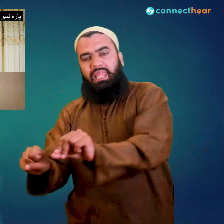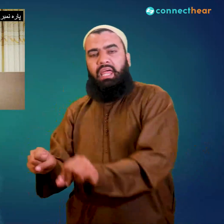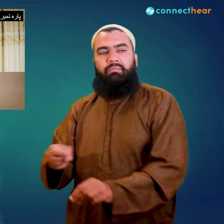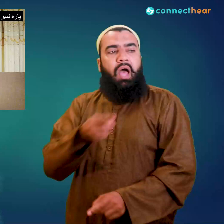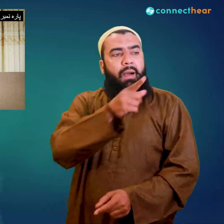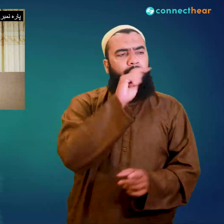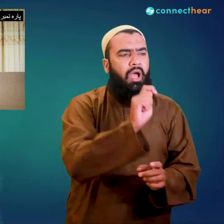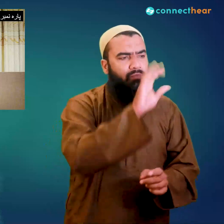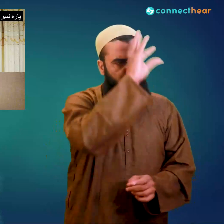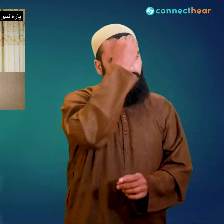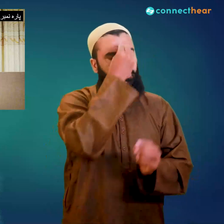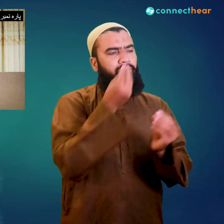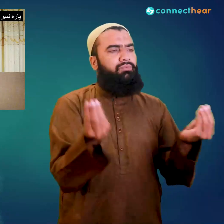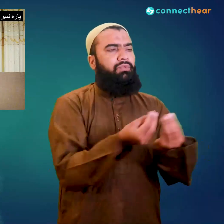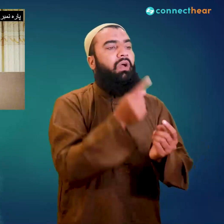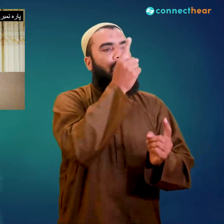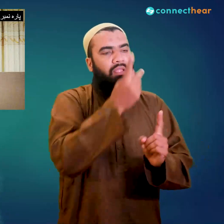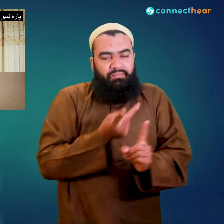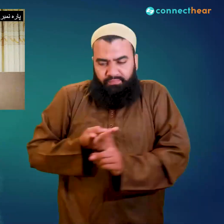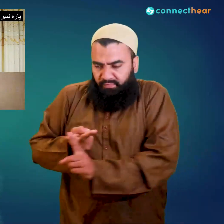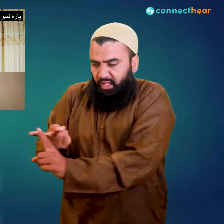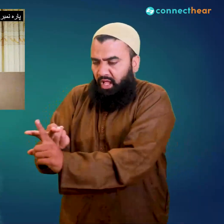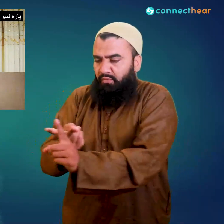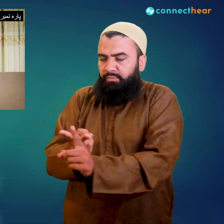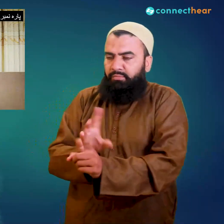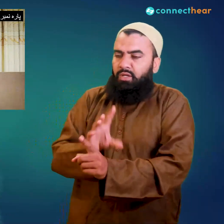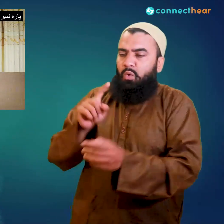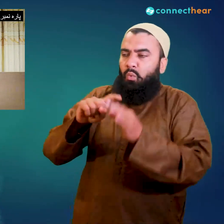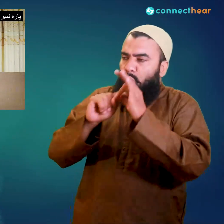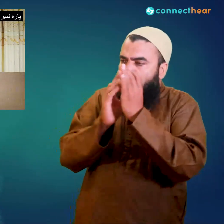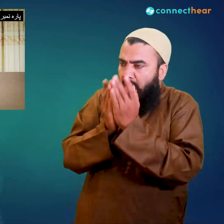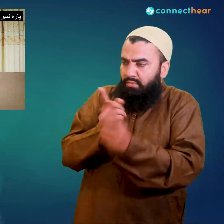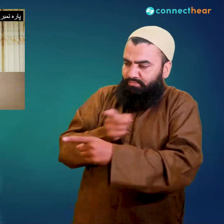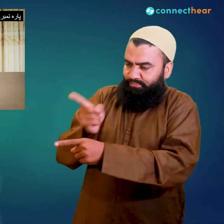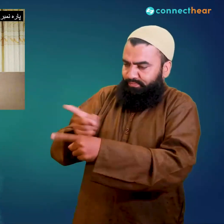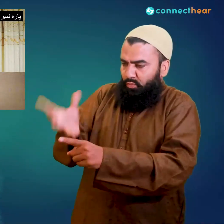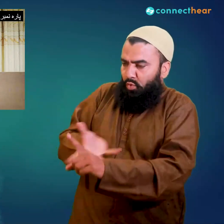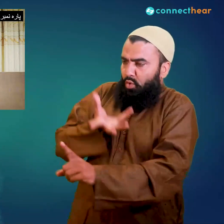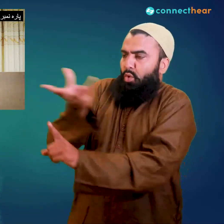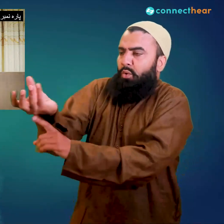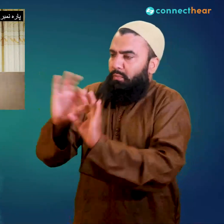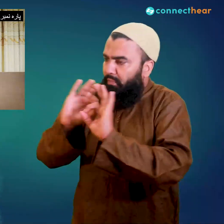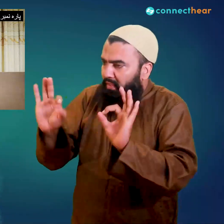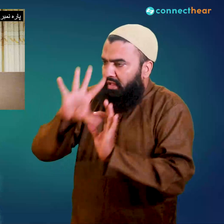تک اللہ کا پیغام پہنچا دینا ہے اور ہمارا کام ان کا حساب لینا ہے۔